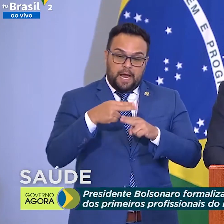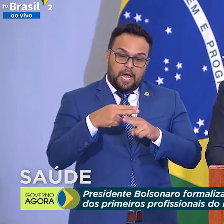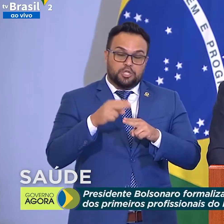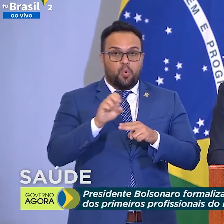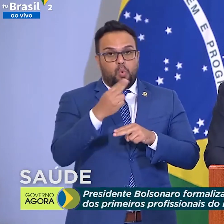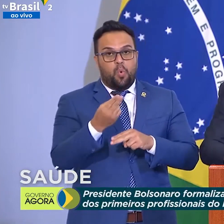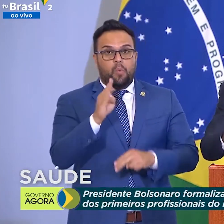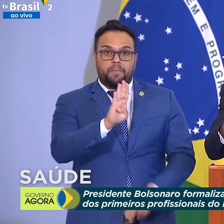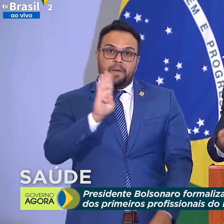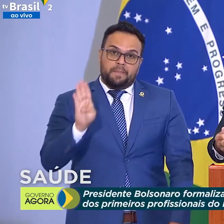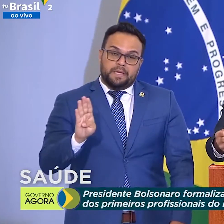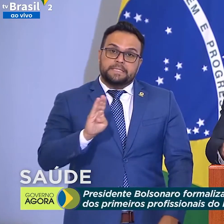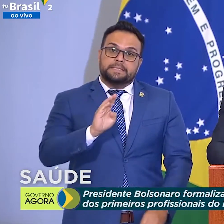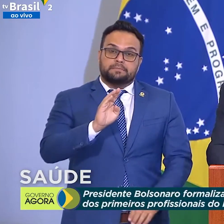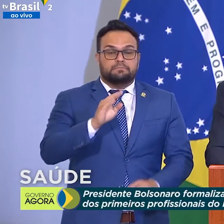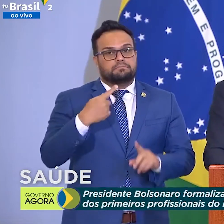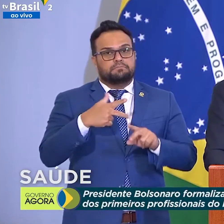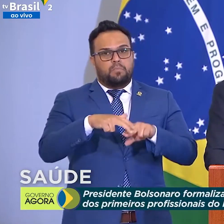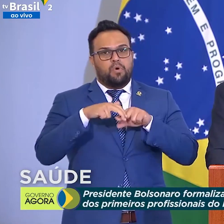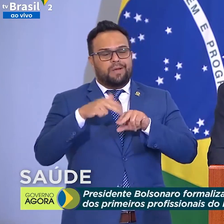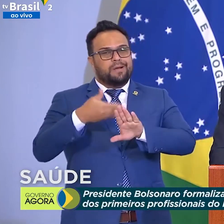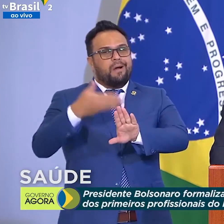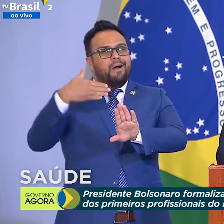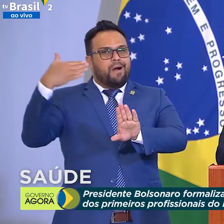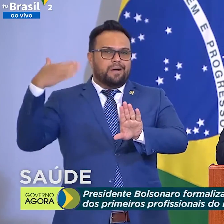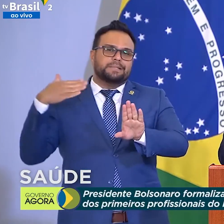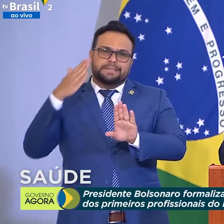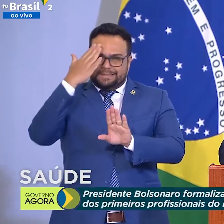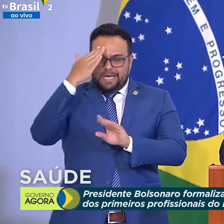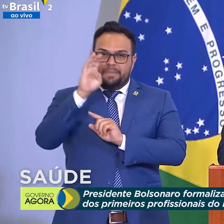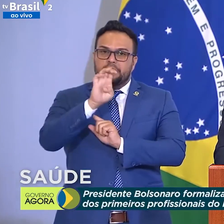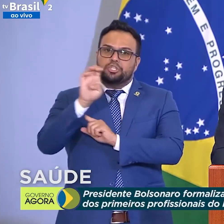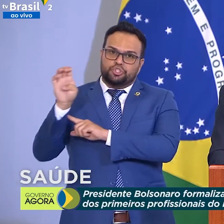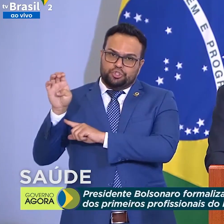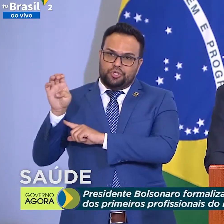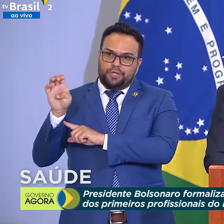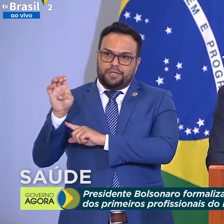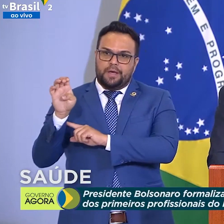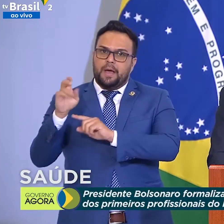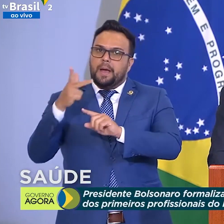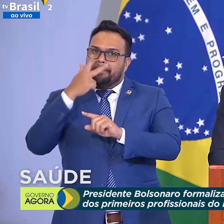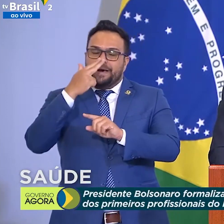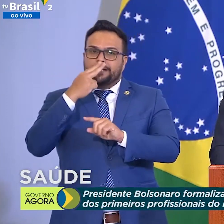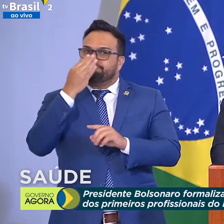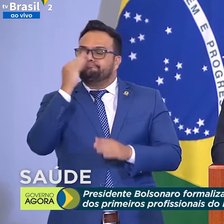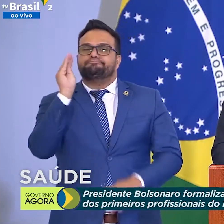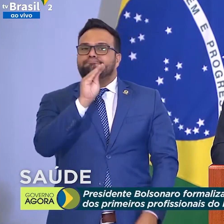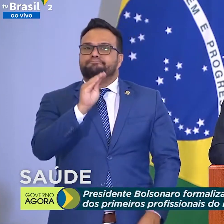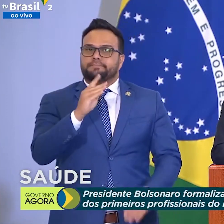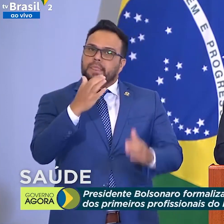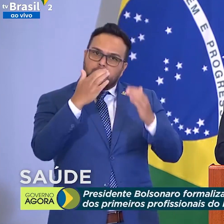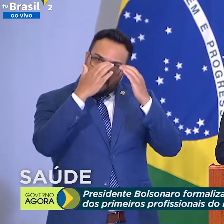oposição, ou melhor, a situação naquela época, né, a esquerda, passou por cima disso. Não foi